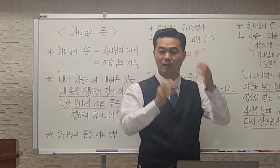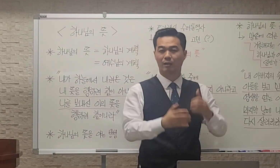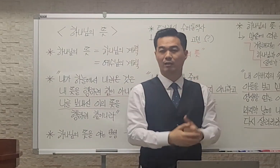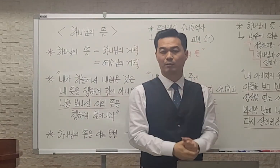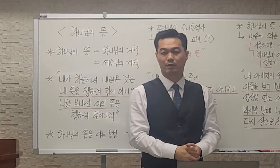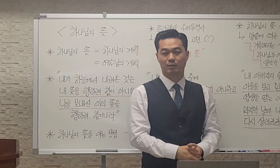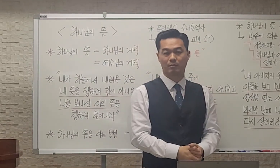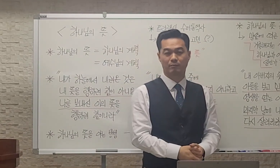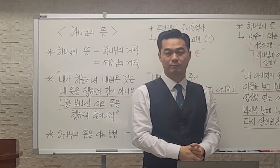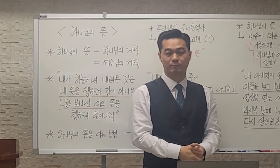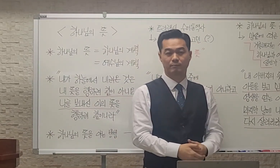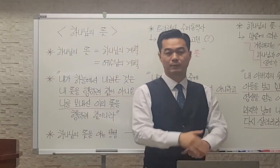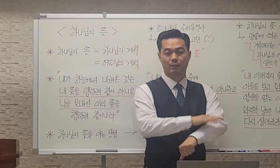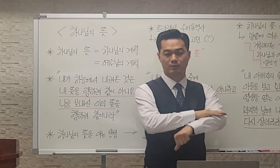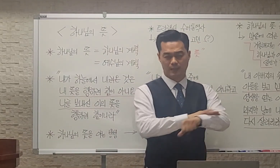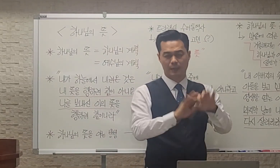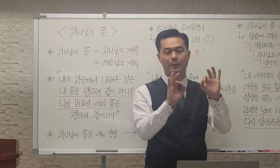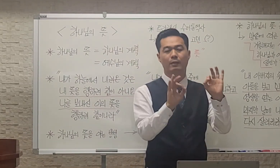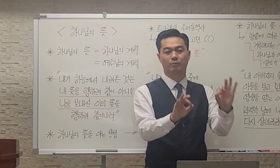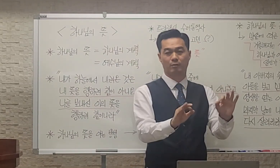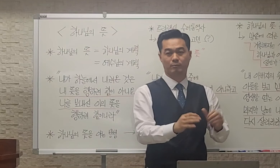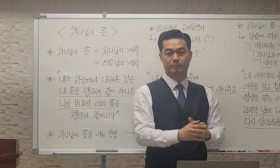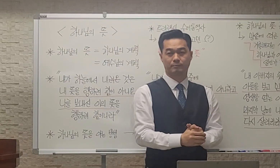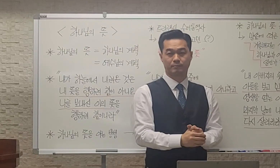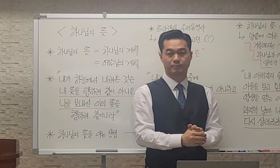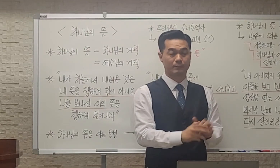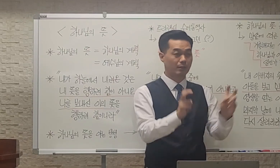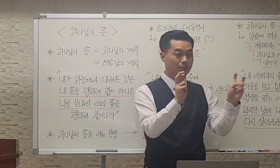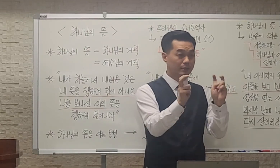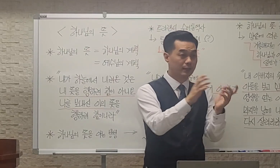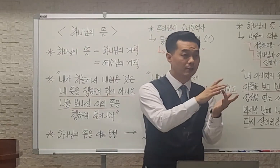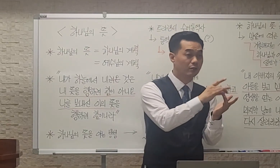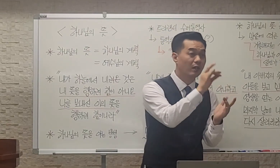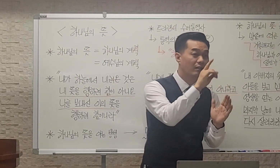헷갈리는 게 많아. 그래서 잘 봐야 돼. 직장을 선택할 때도